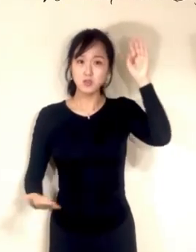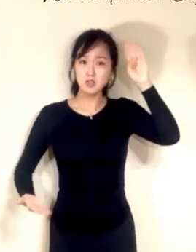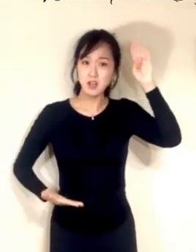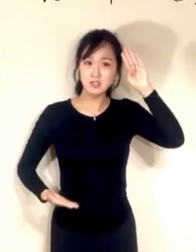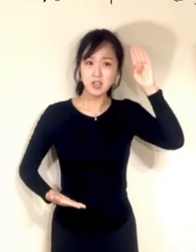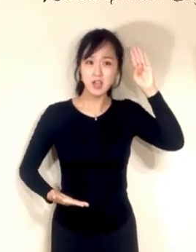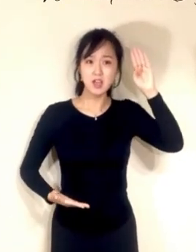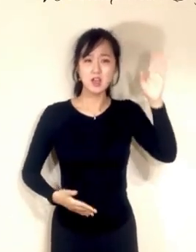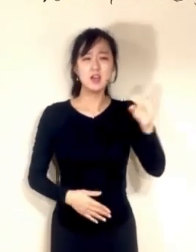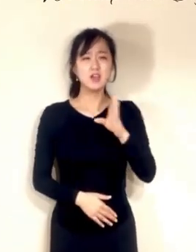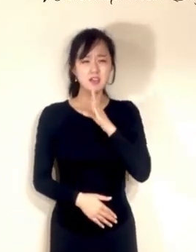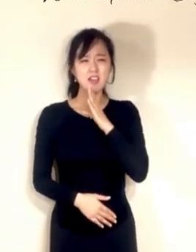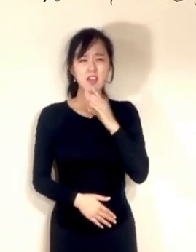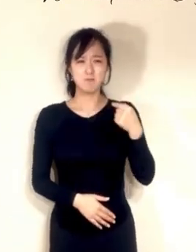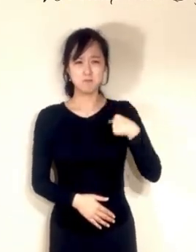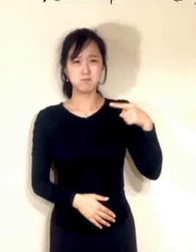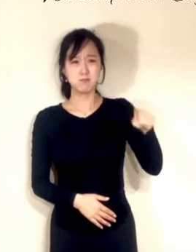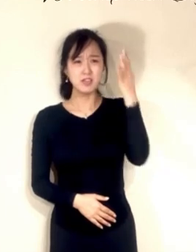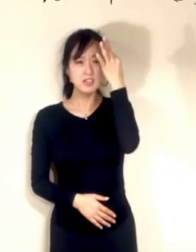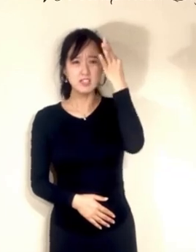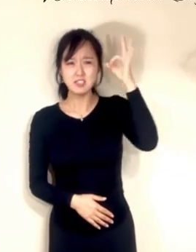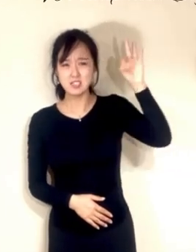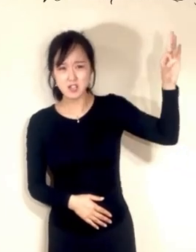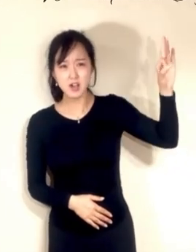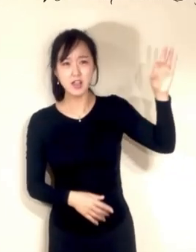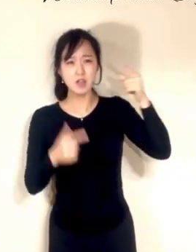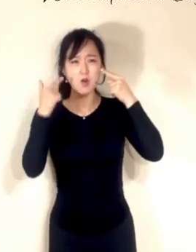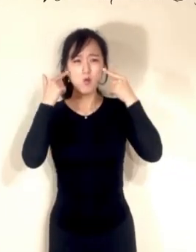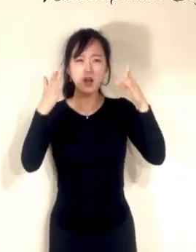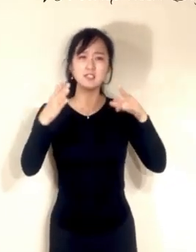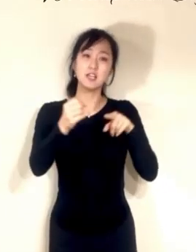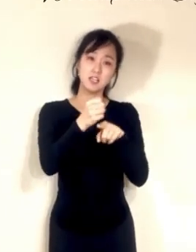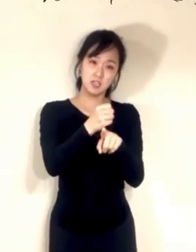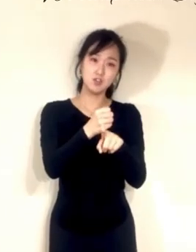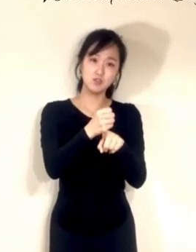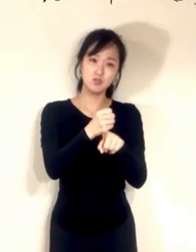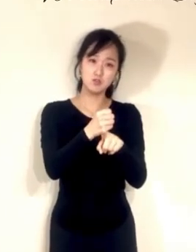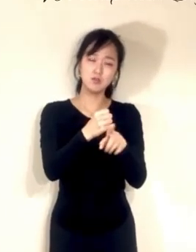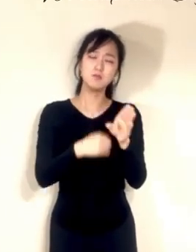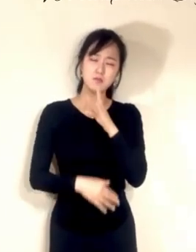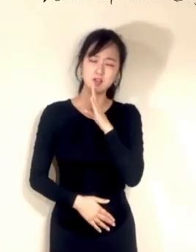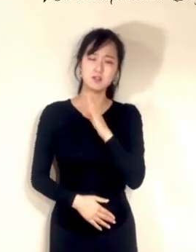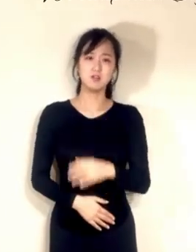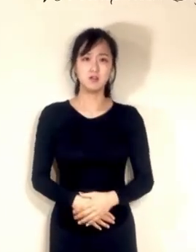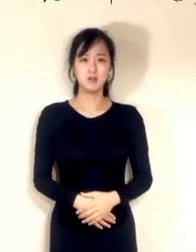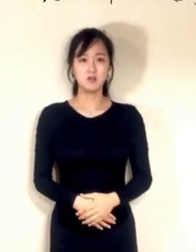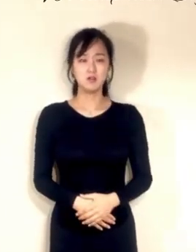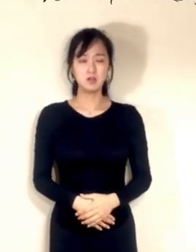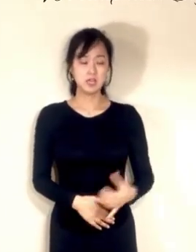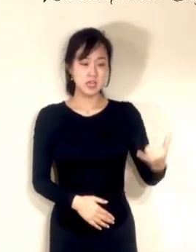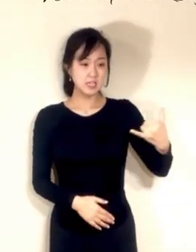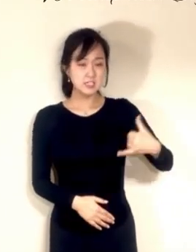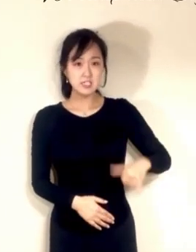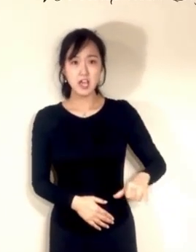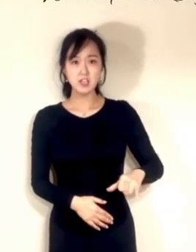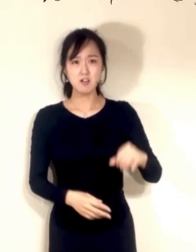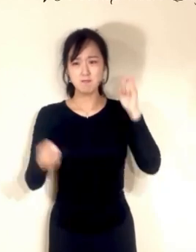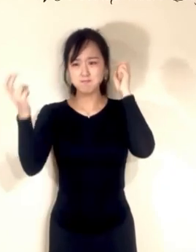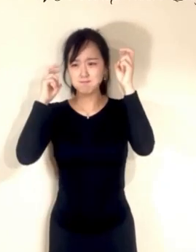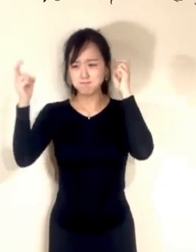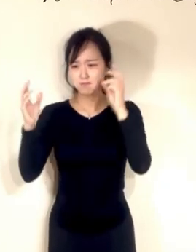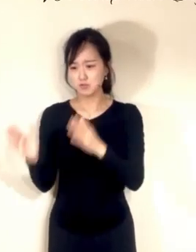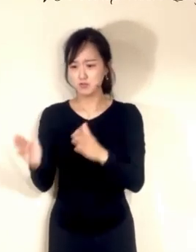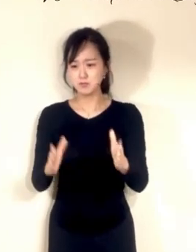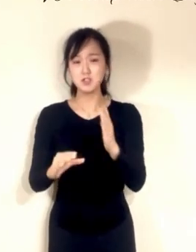자녀가 고3이라는 것, 정말로 자타가 공인하는 좋은 명분입니다. 자녀가 취업을